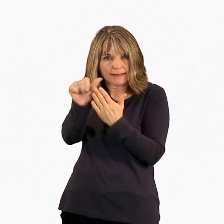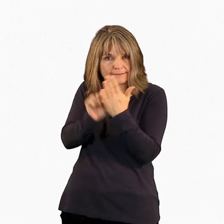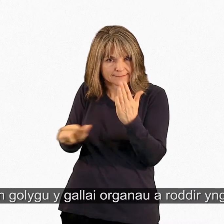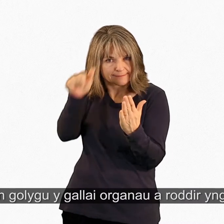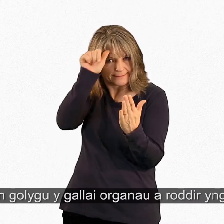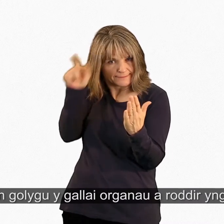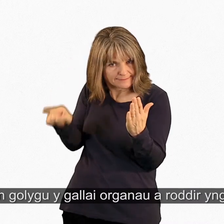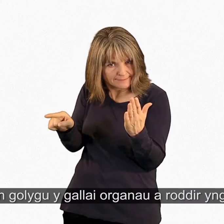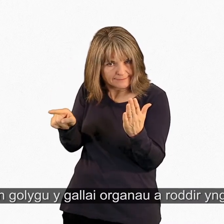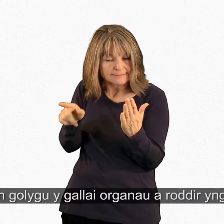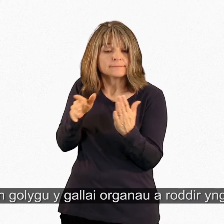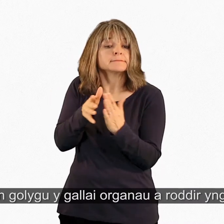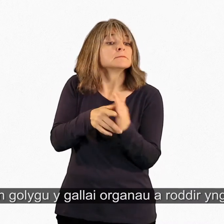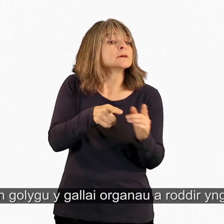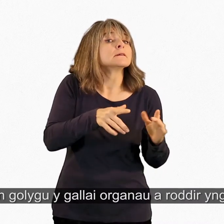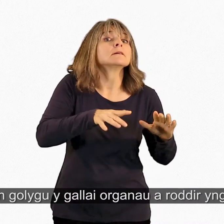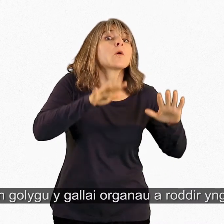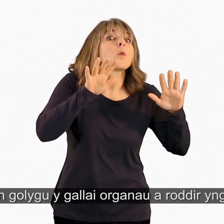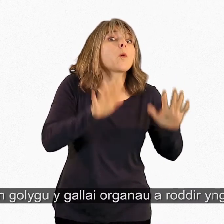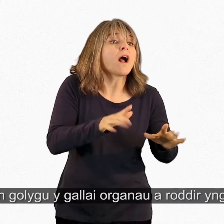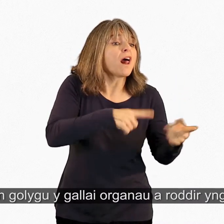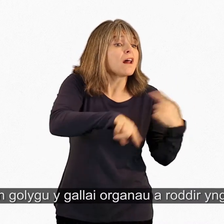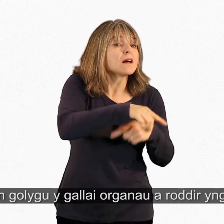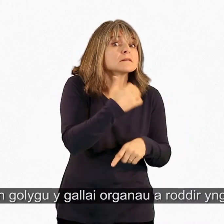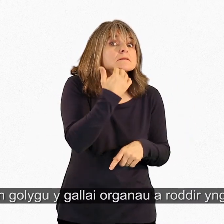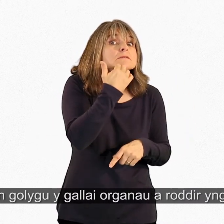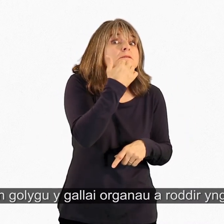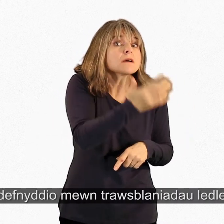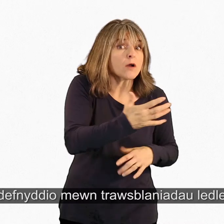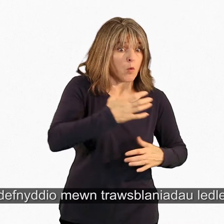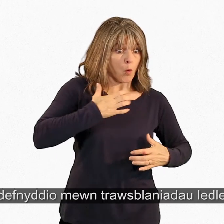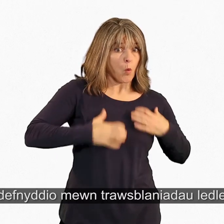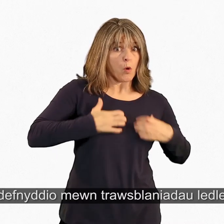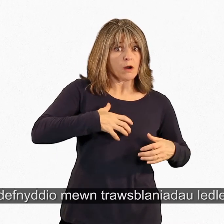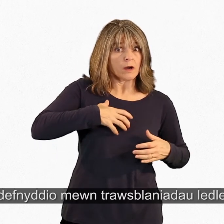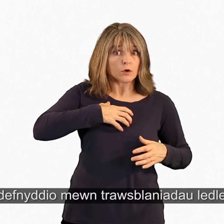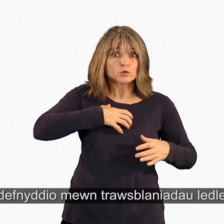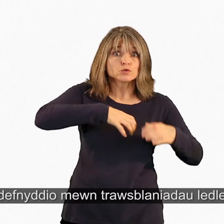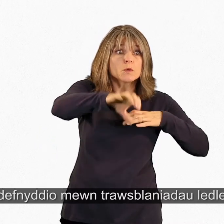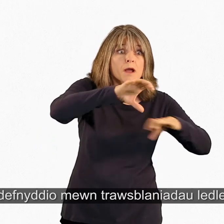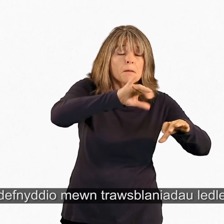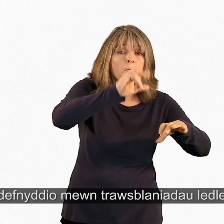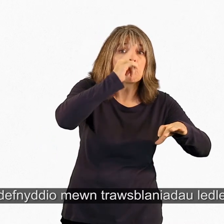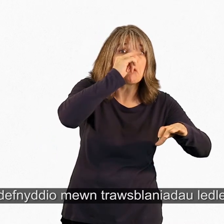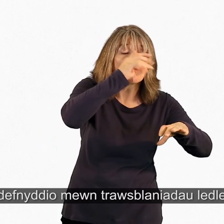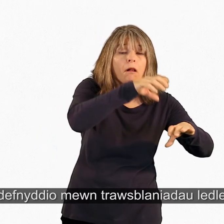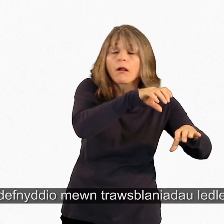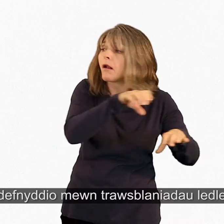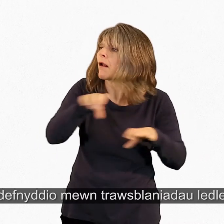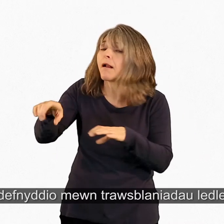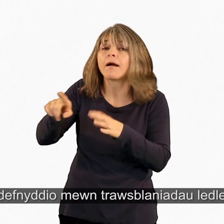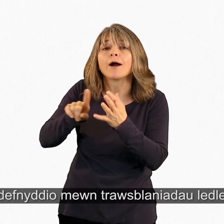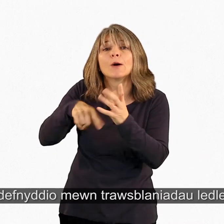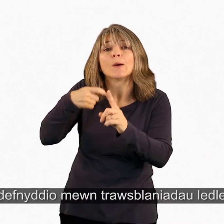Mae hyn yn golygu y gallai organau a roddwyr yng Nghymru gael eu defnyddio mewn draws blaniadau ledled y deyrnas unedig